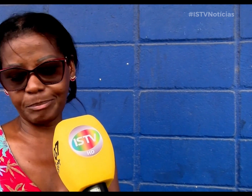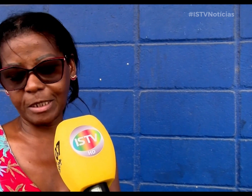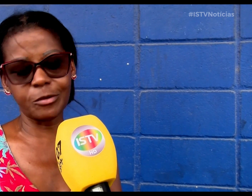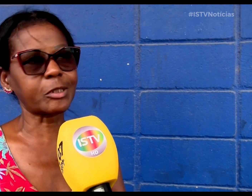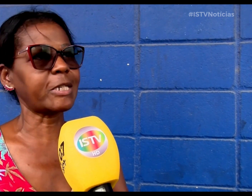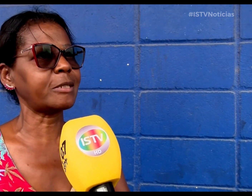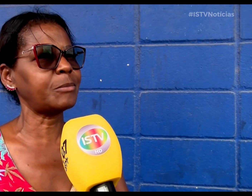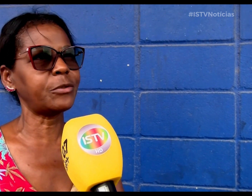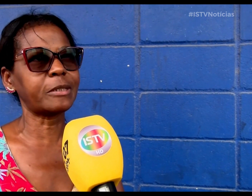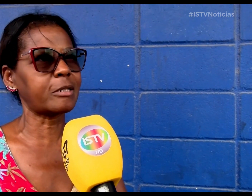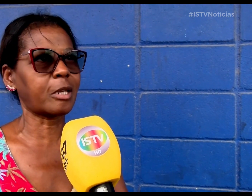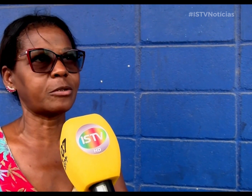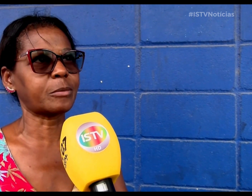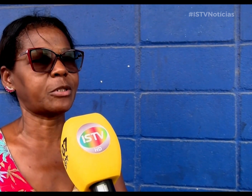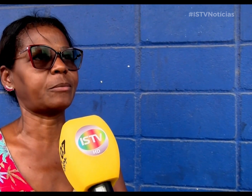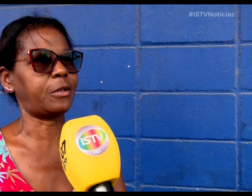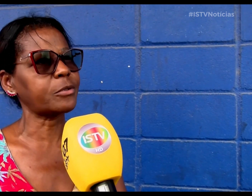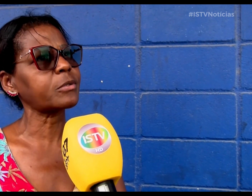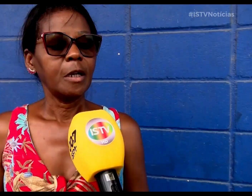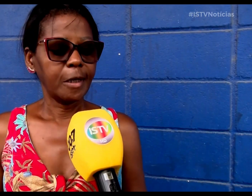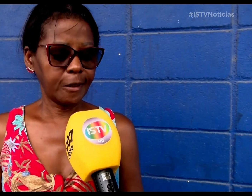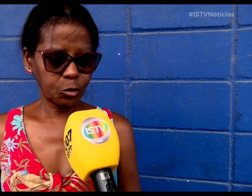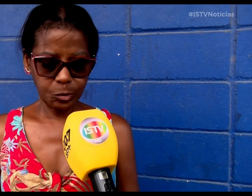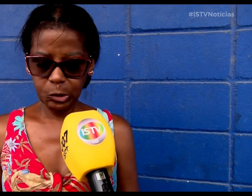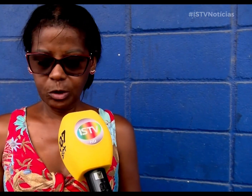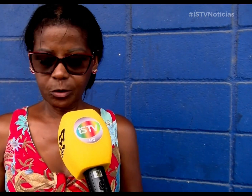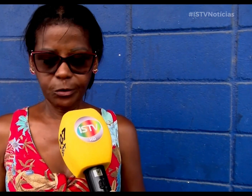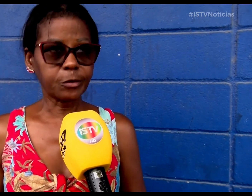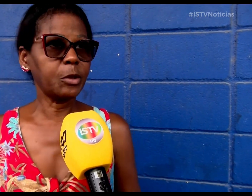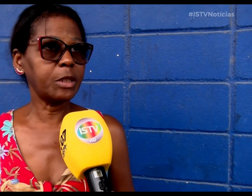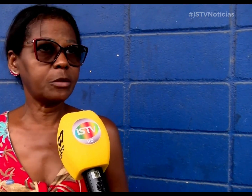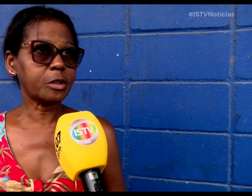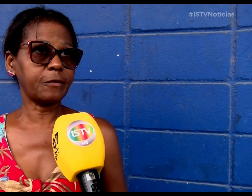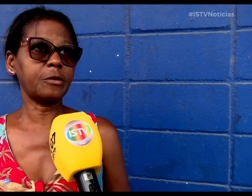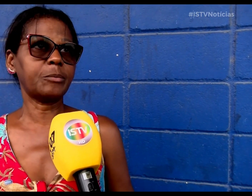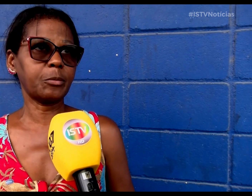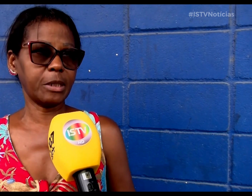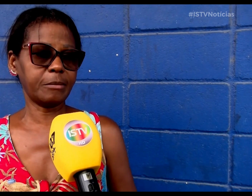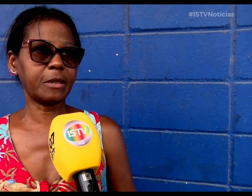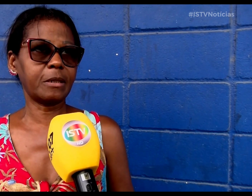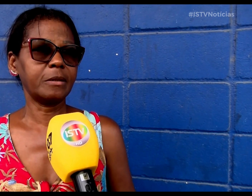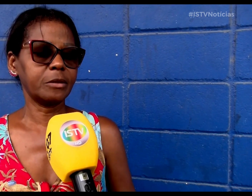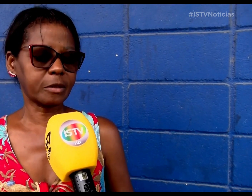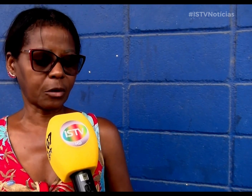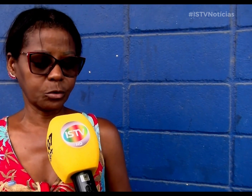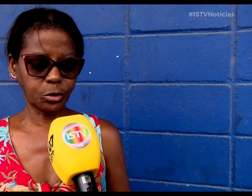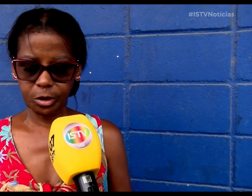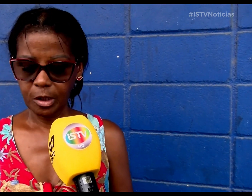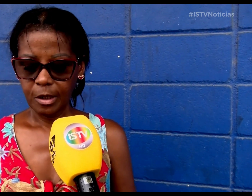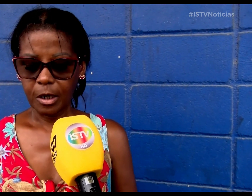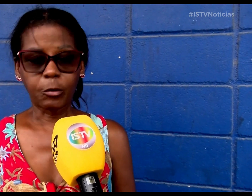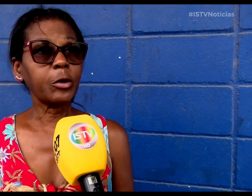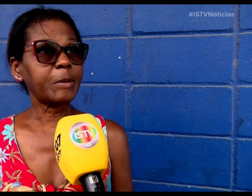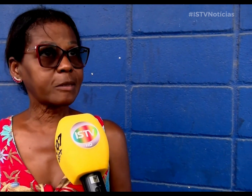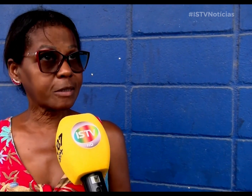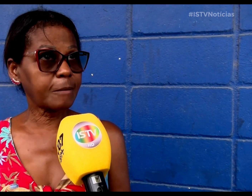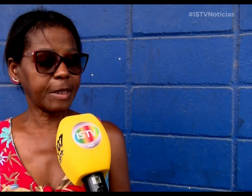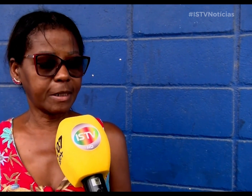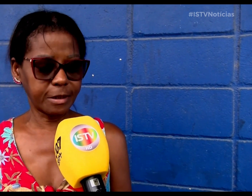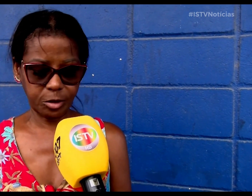beirando 6.300 mais ou menos. Em 2018, meu menino teve um problema, né, saúde, ao qual eu precisei pegar esse